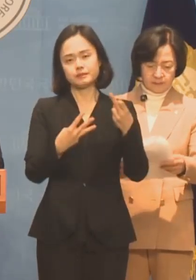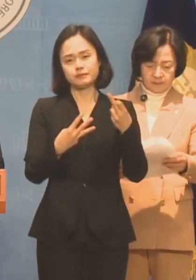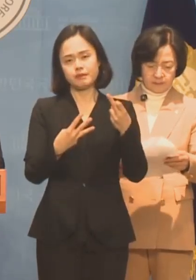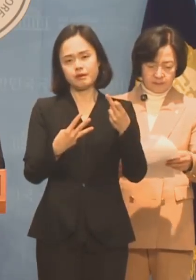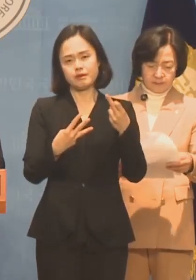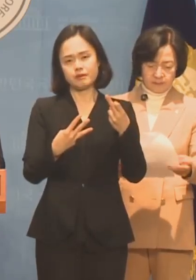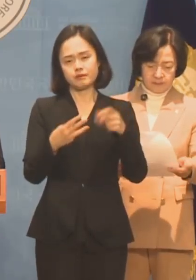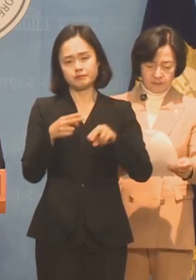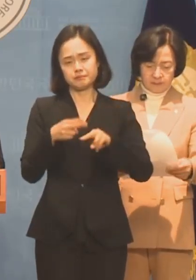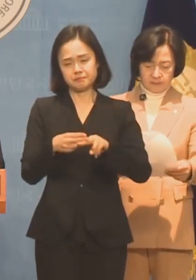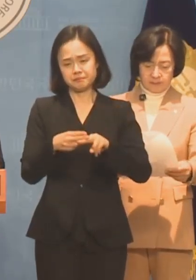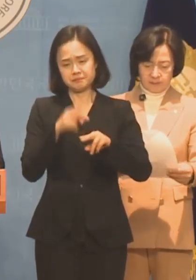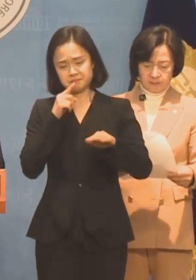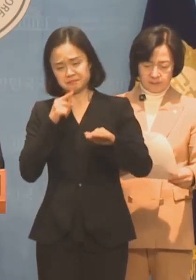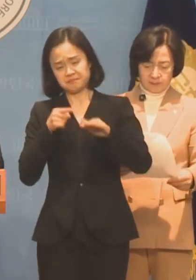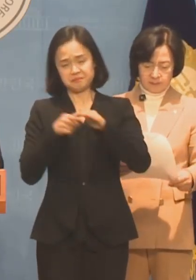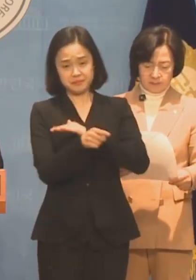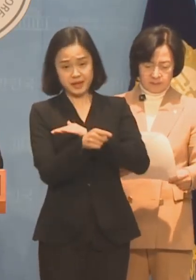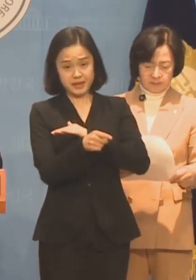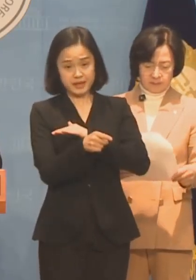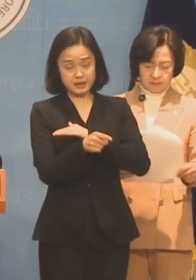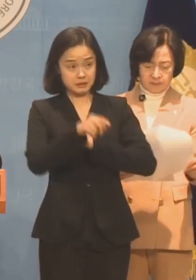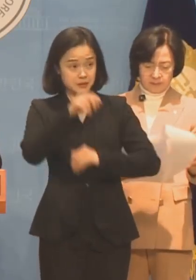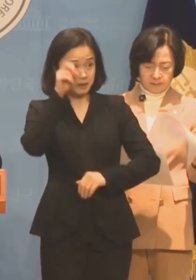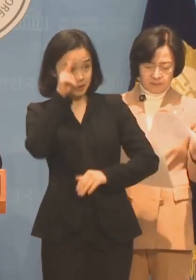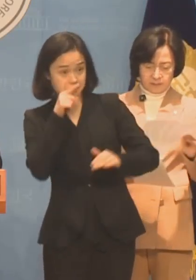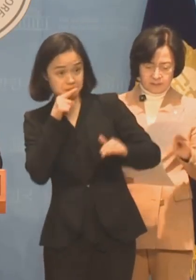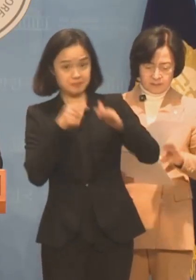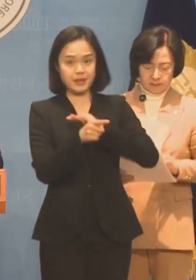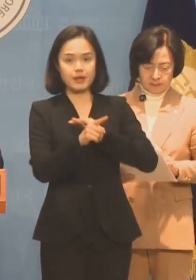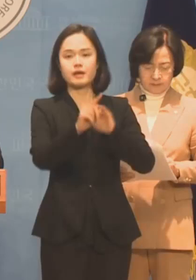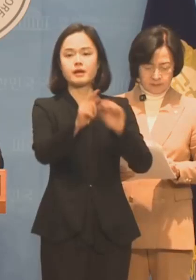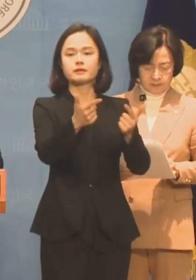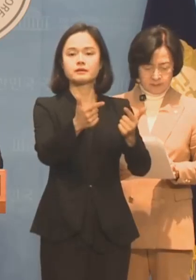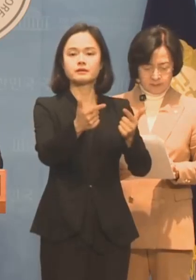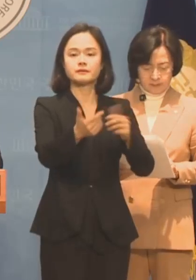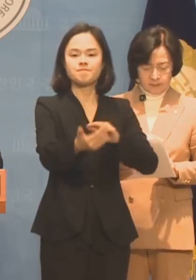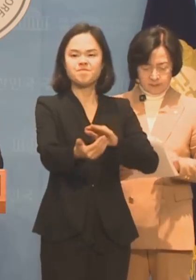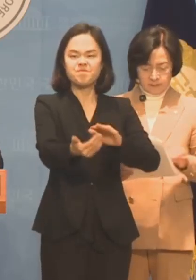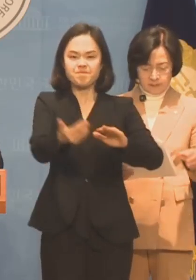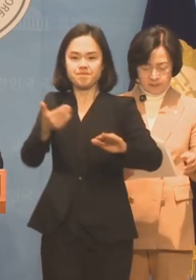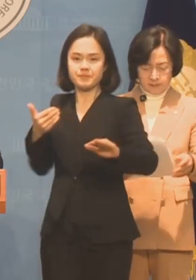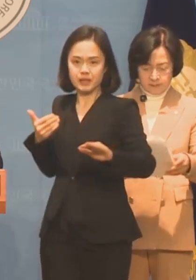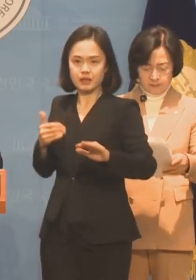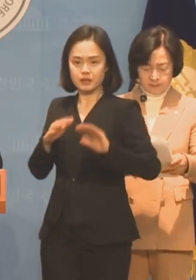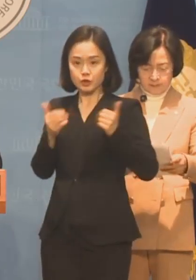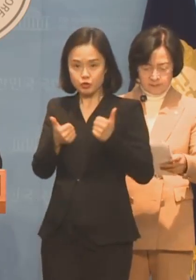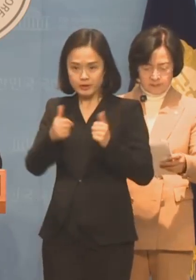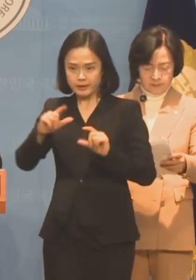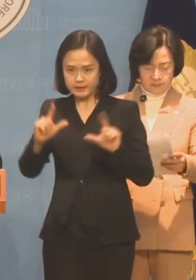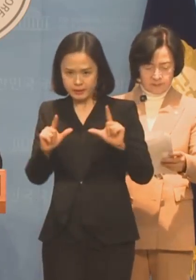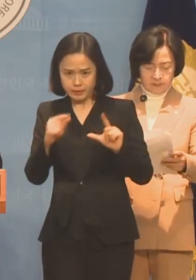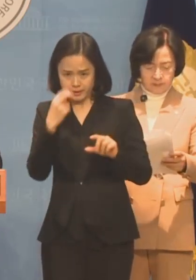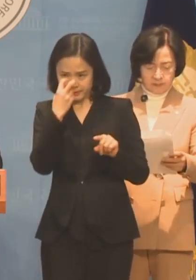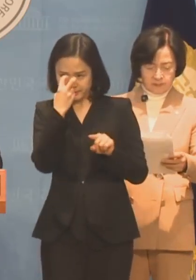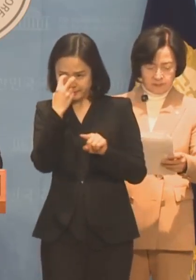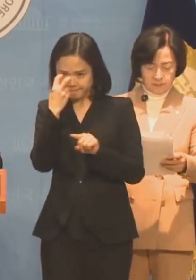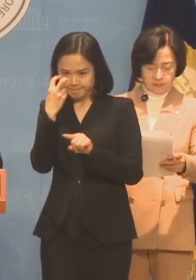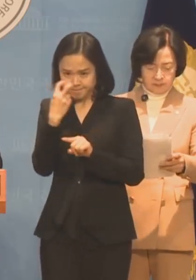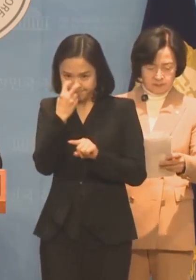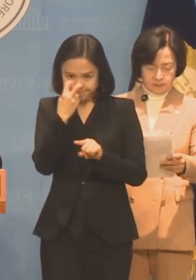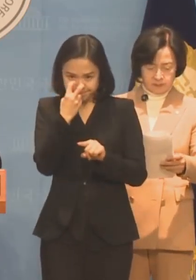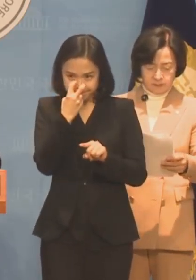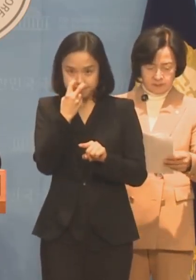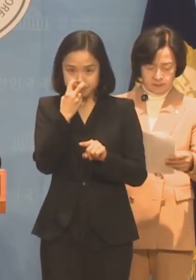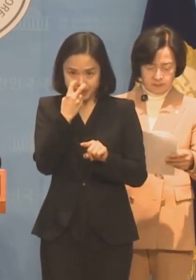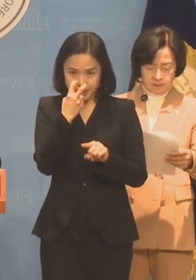단순한 우발적 사건이 아닌 국회 단장까지 사전에 확인하는 등 치밀하게 준비된 쿠데타